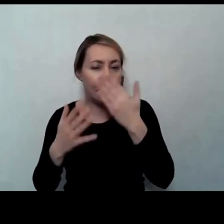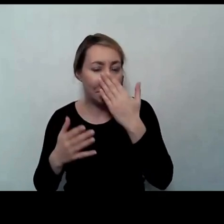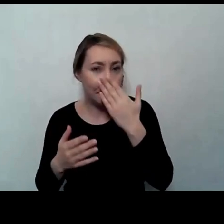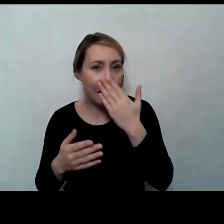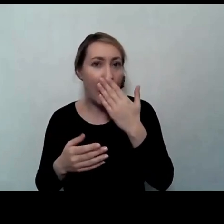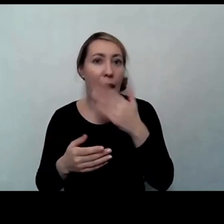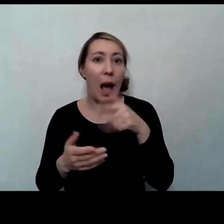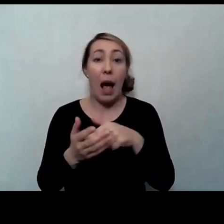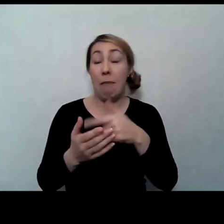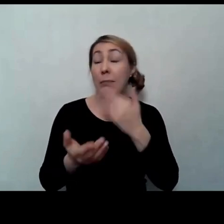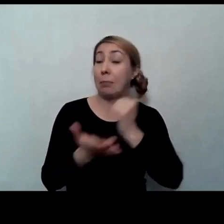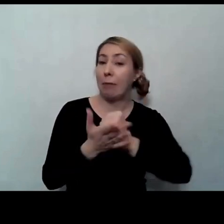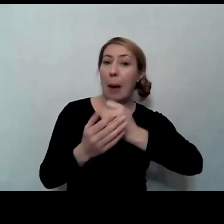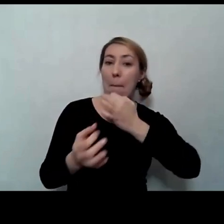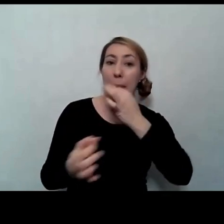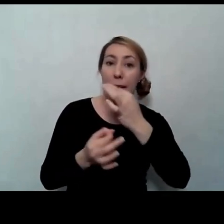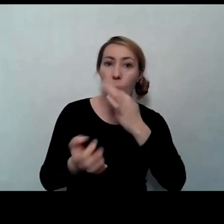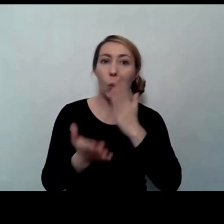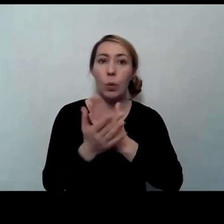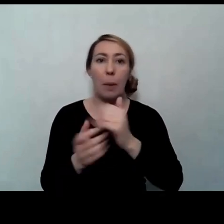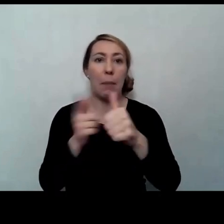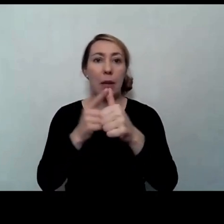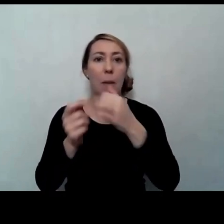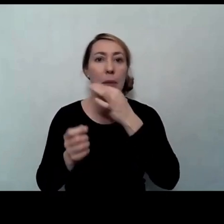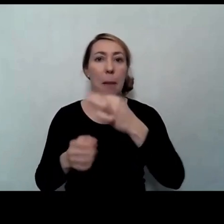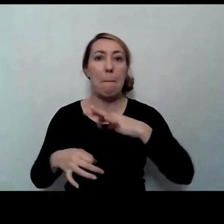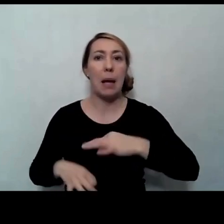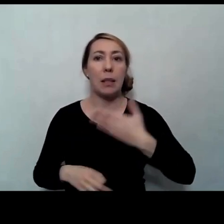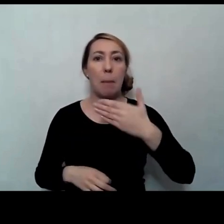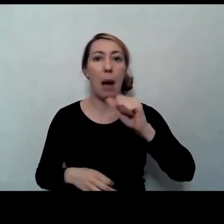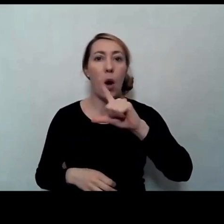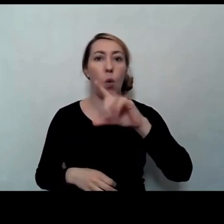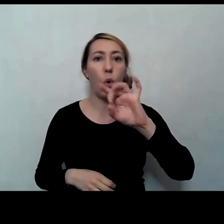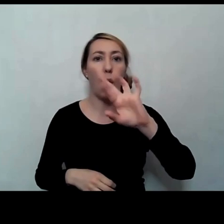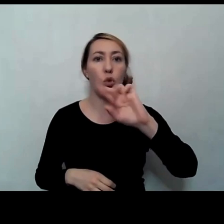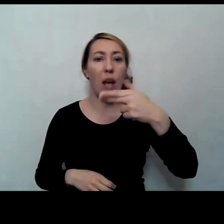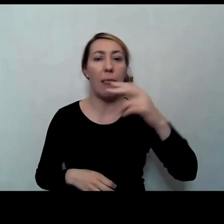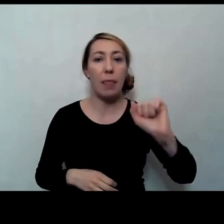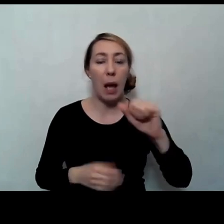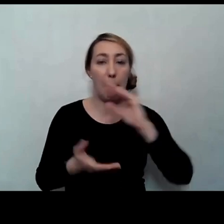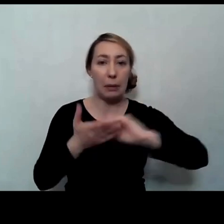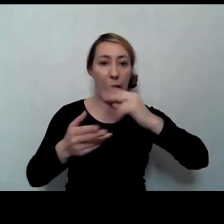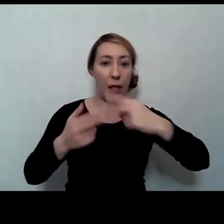A w kwestii pytań, to mamy pierwsze też pytanie od pani Małgorzaty, która wpisała w czacie